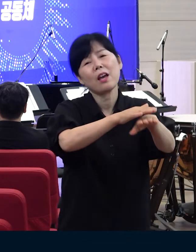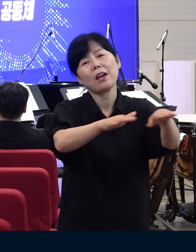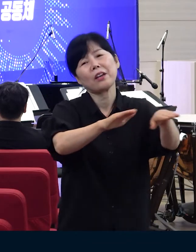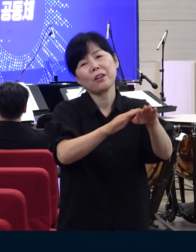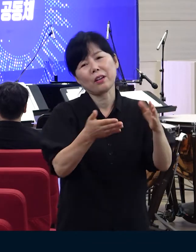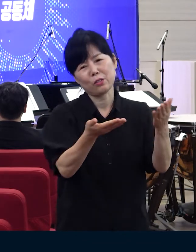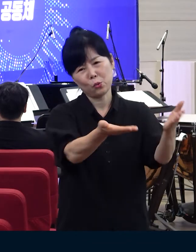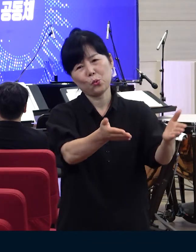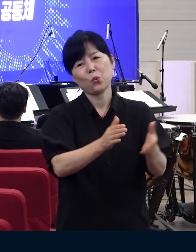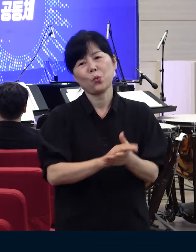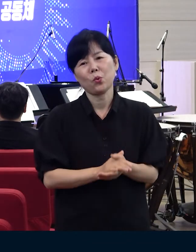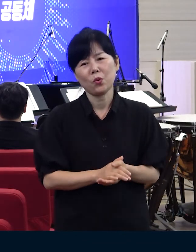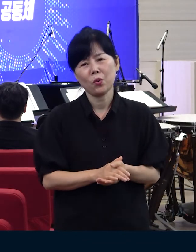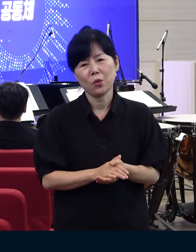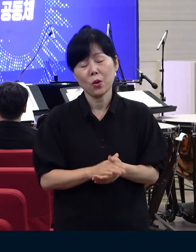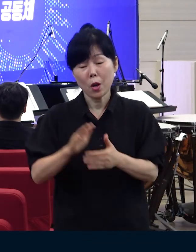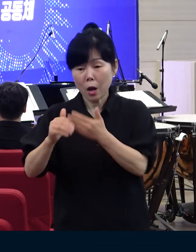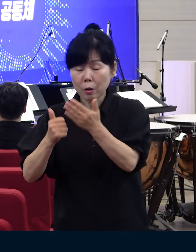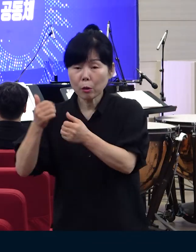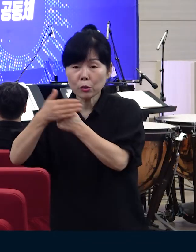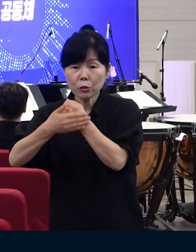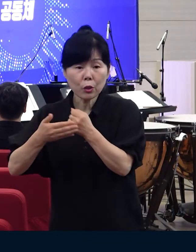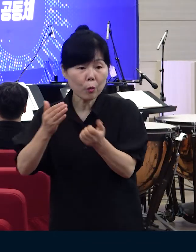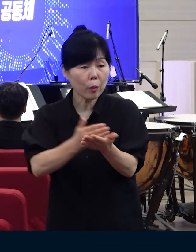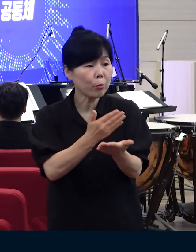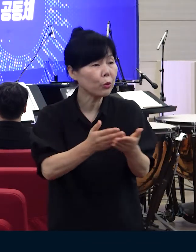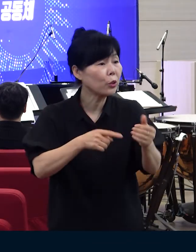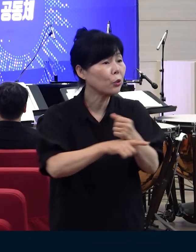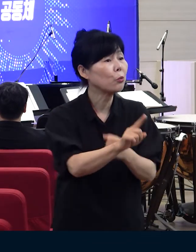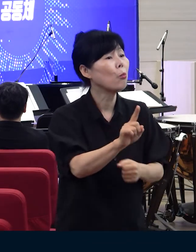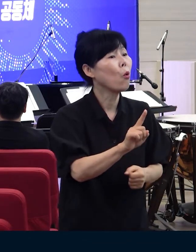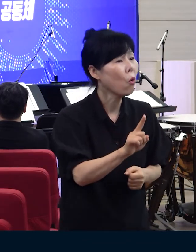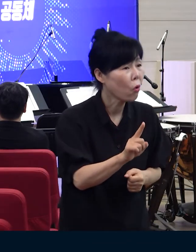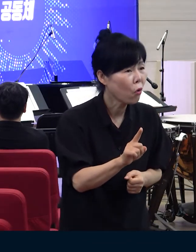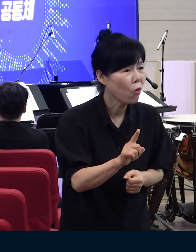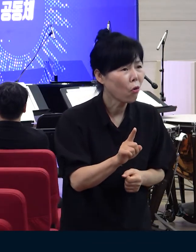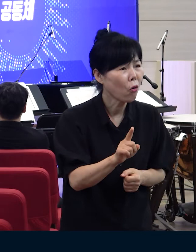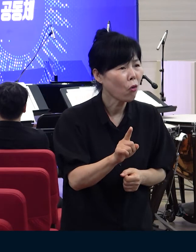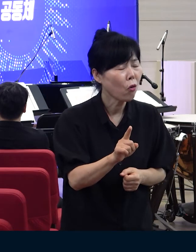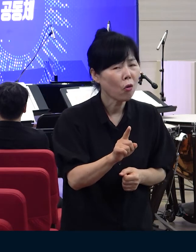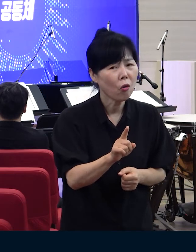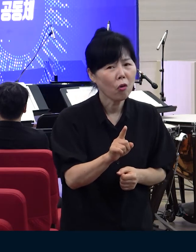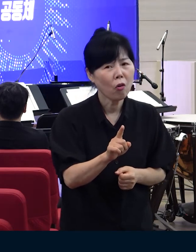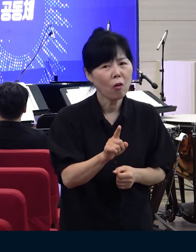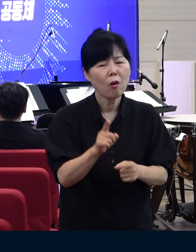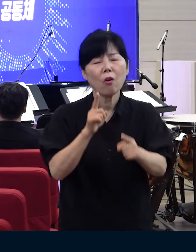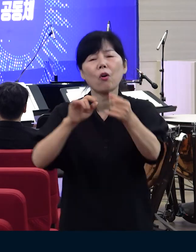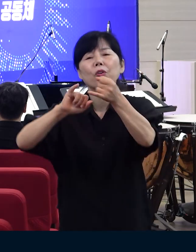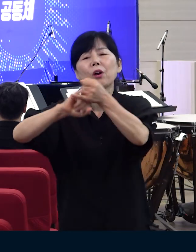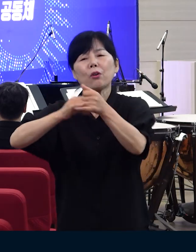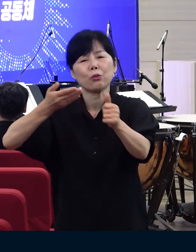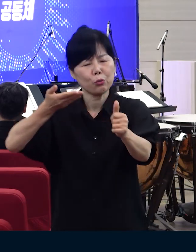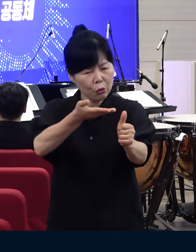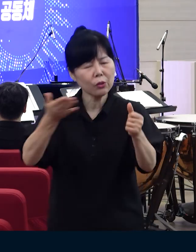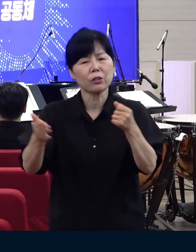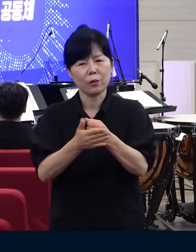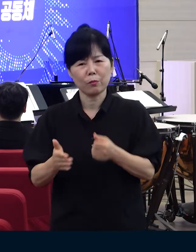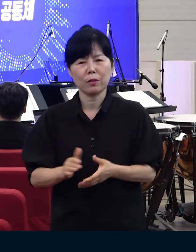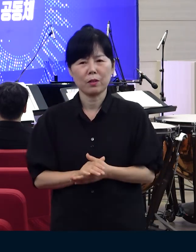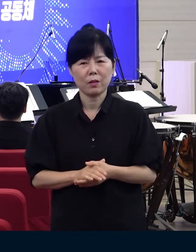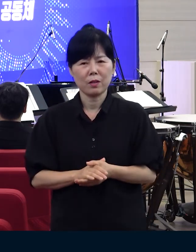왜 하나님이 아브라함에게 은혜를 베풀고 계시느냐? 이유는 뭐냐? 그건 바로 그에게 언약을 주셨으니까.